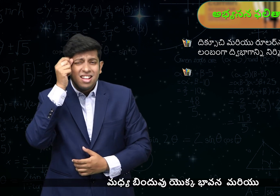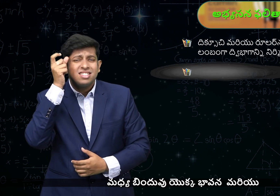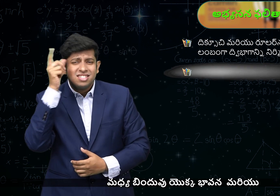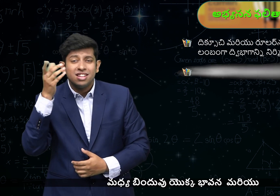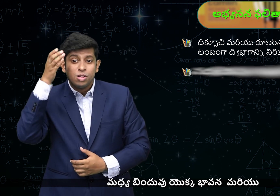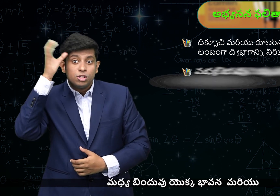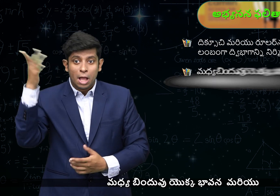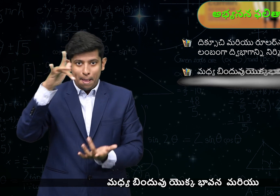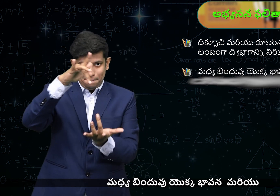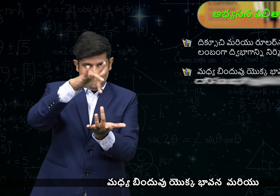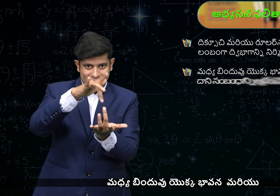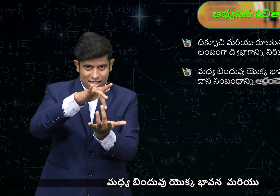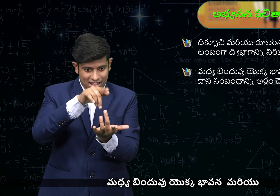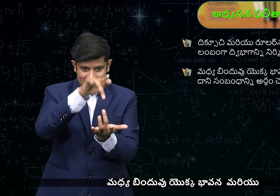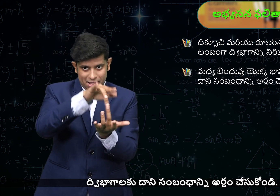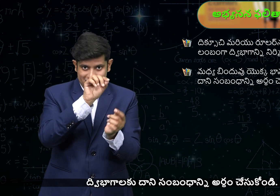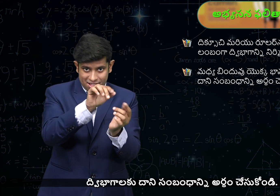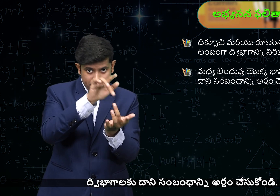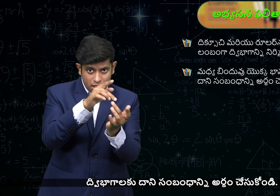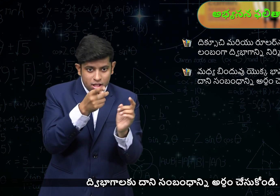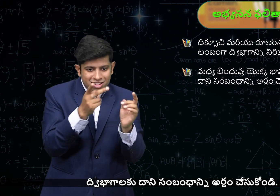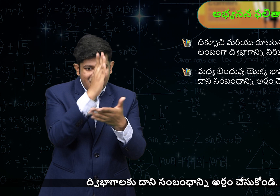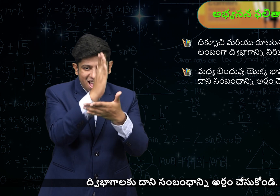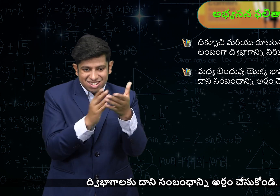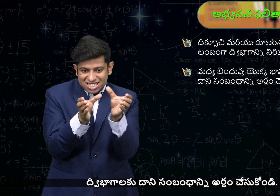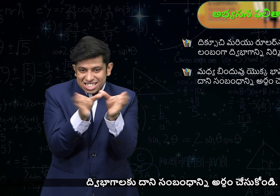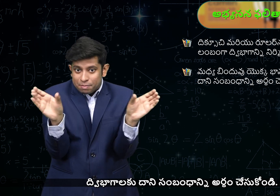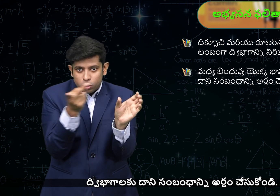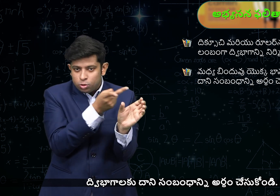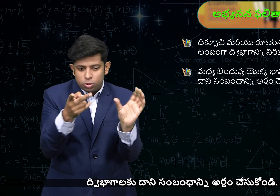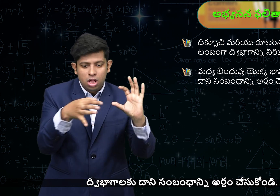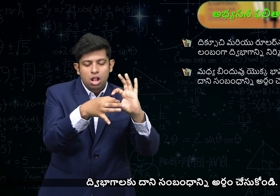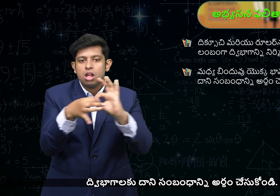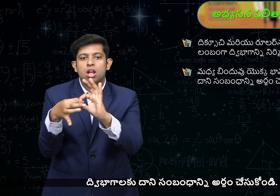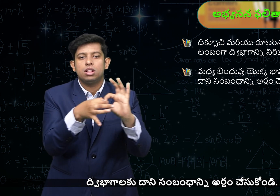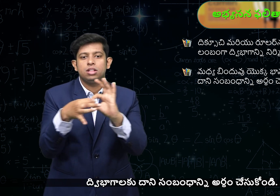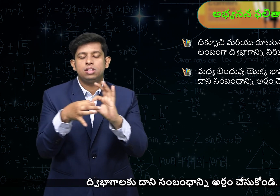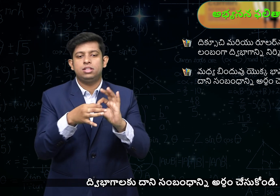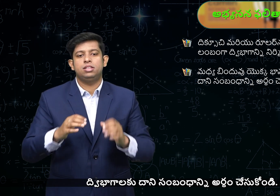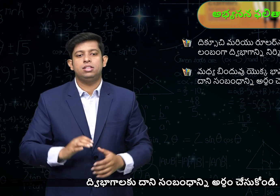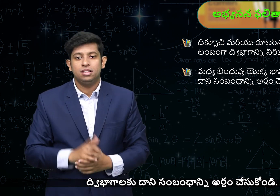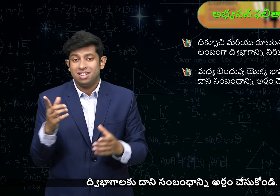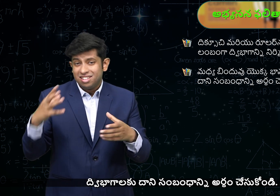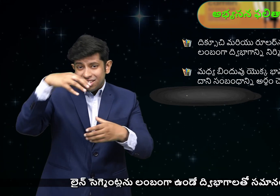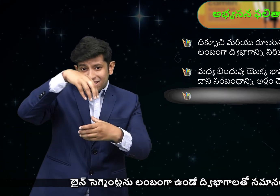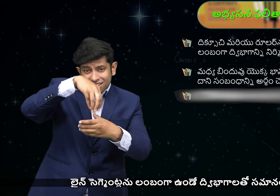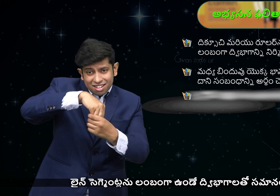మధ్య బిందువు యొక్క భావన మరియు ద్విభాగాలకు దాని సంబంధాన్ని అర్థం చేసుకోండి. లైన్